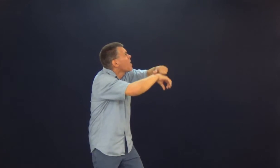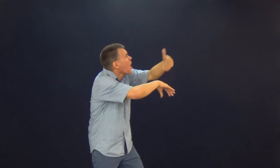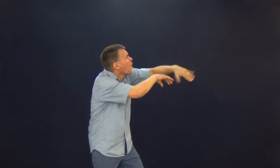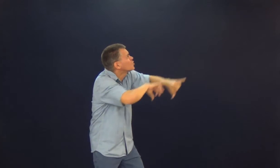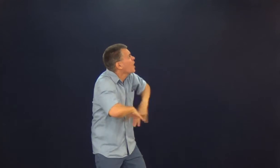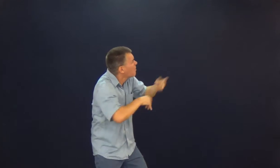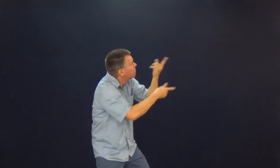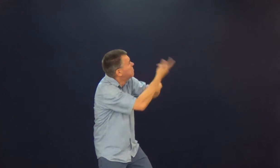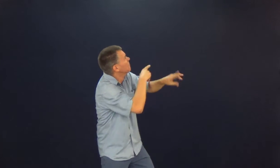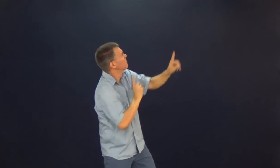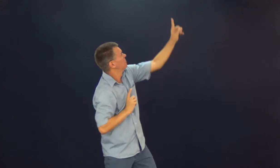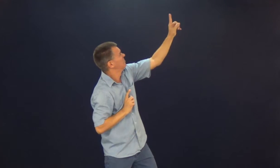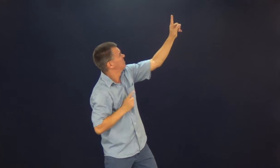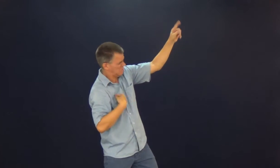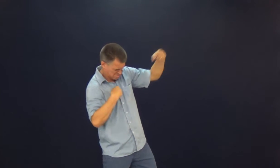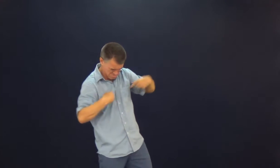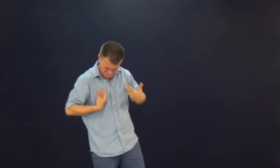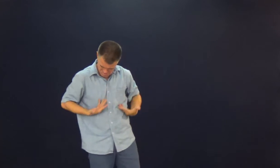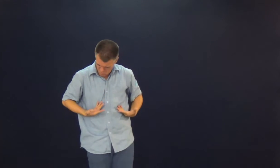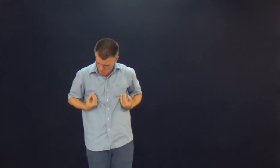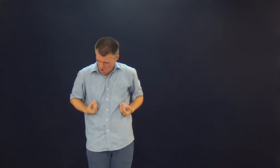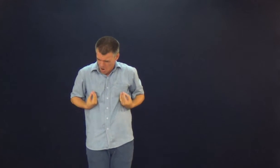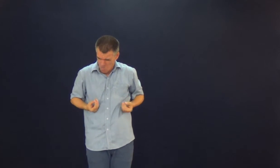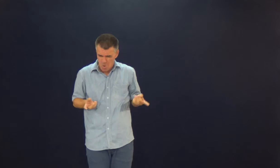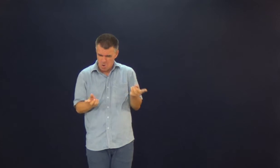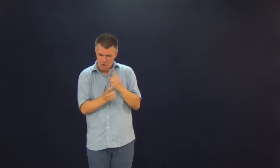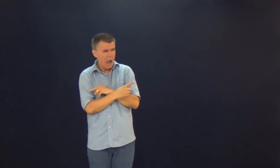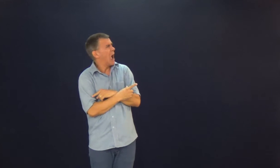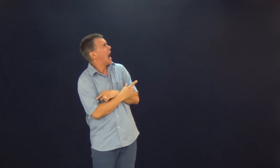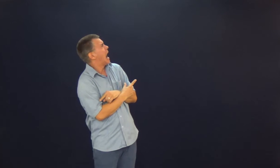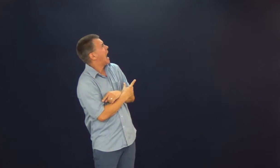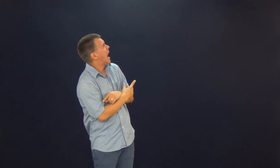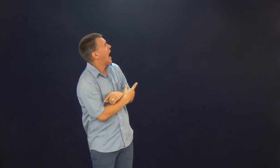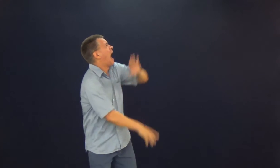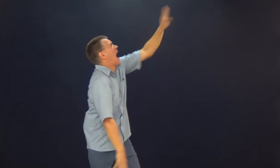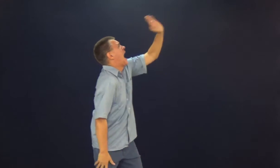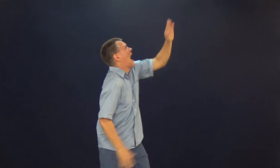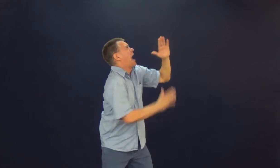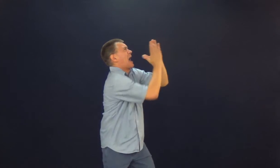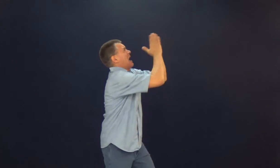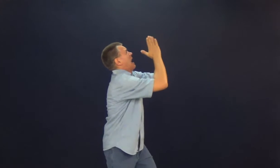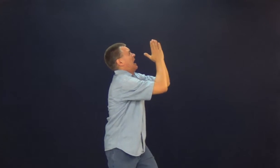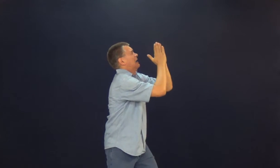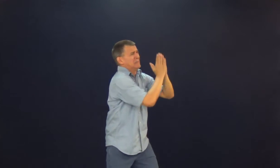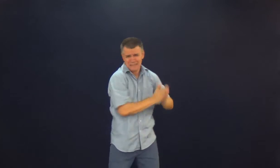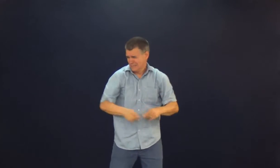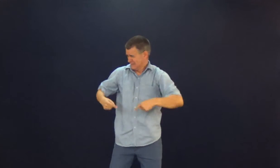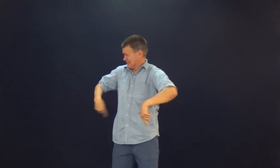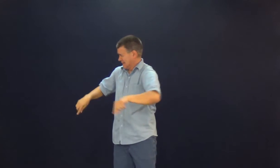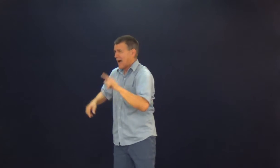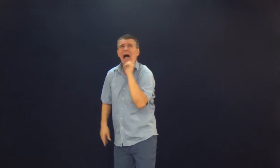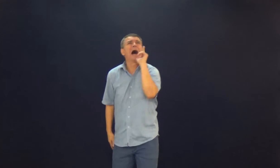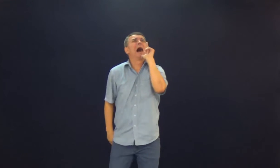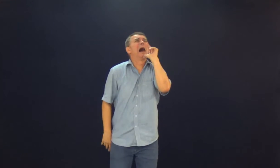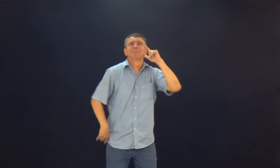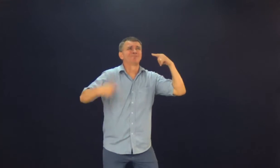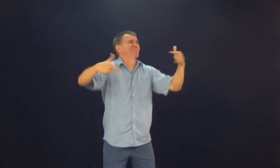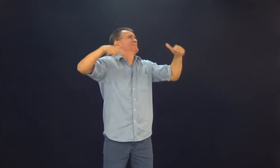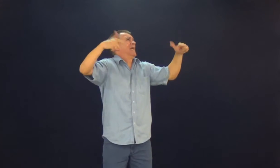eu lembro que ficava na porta da minha casa como assim eu tô aqui você tá ali não por favor aqui não